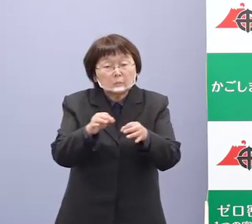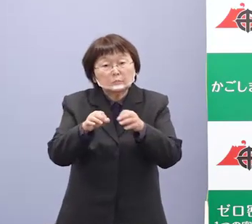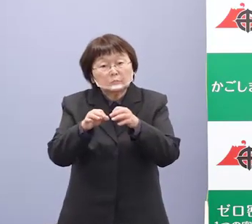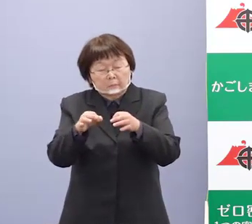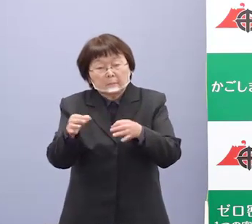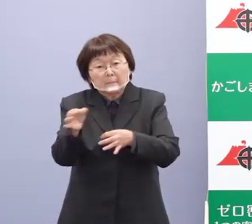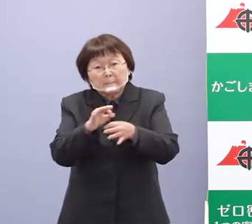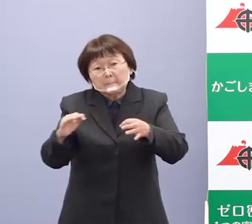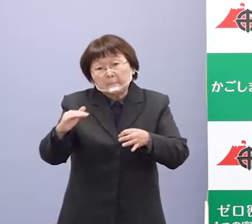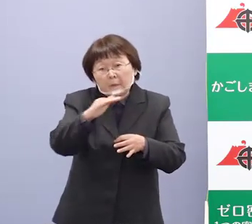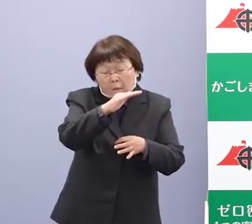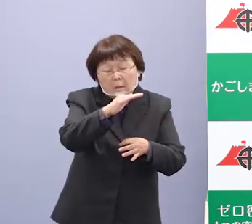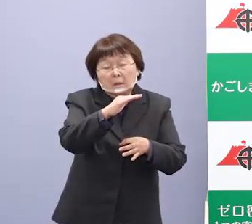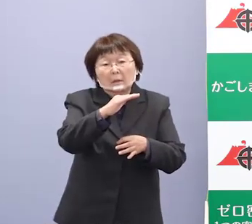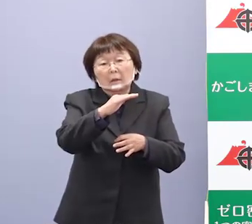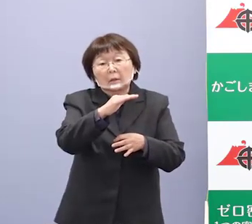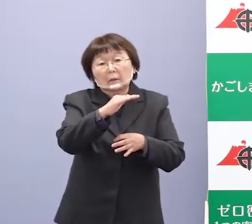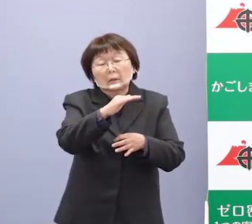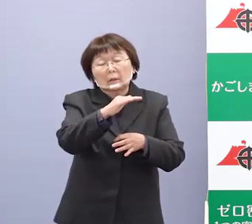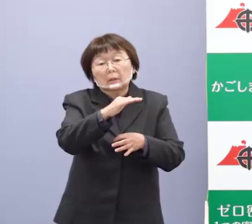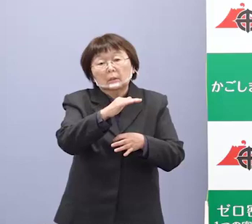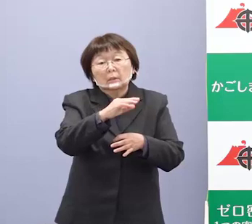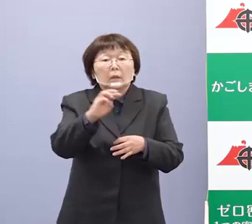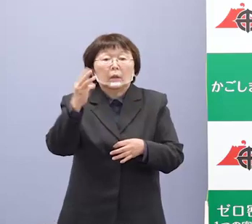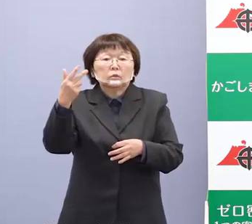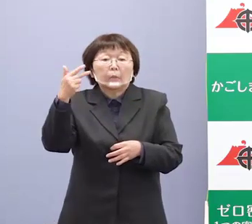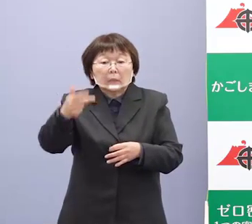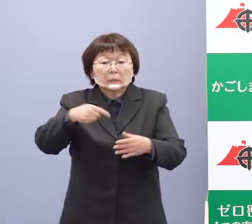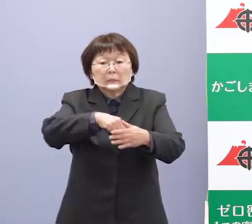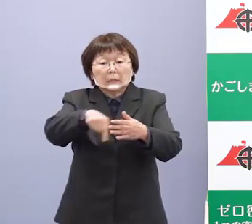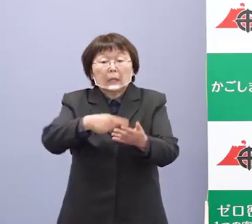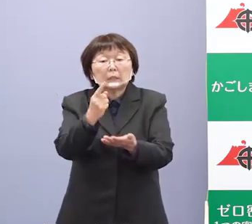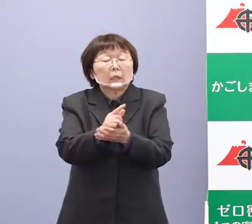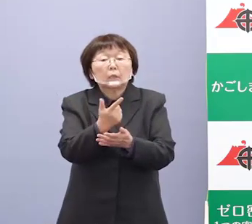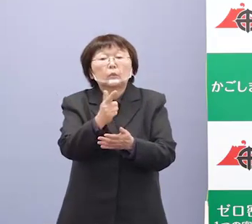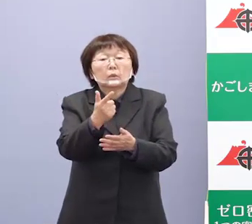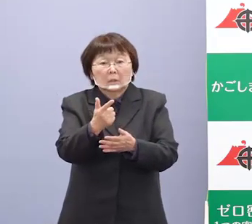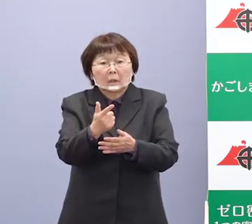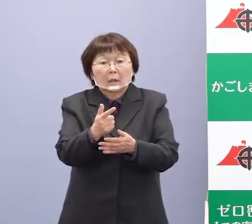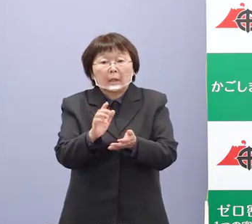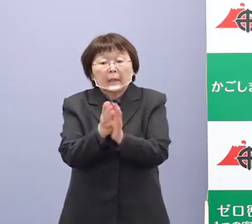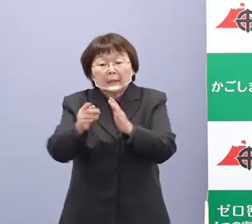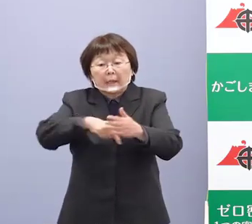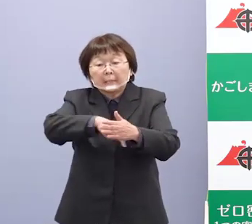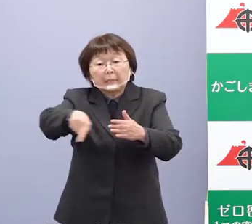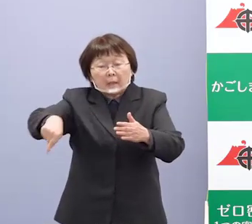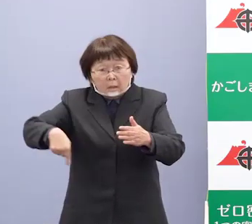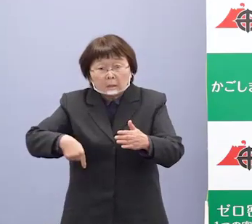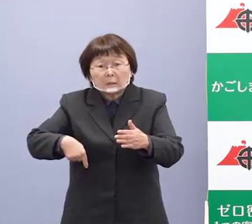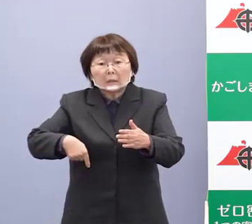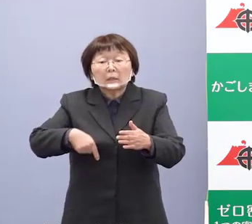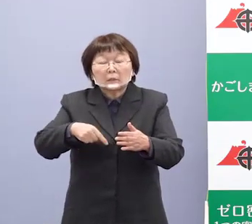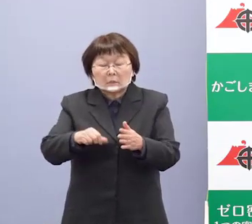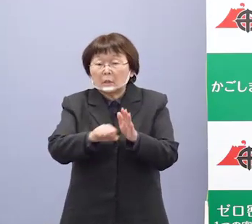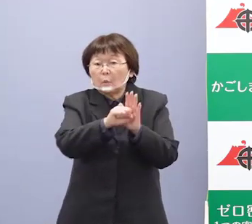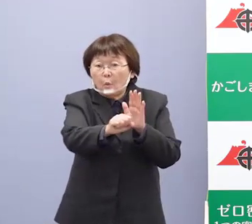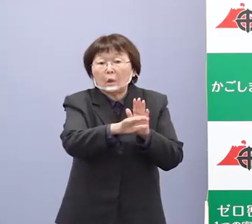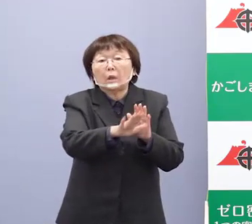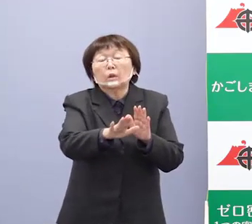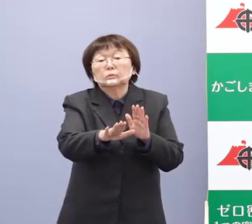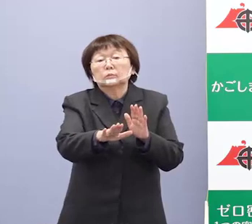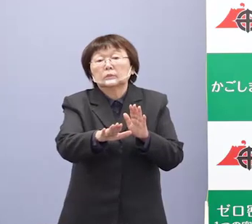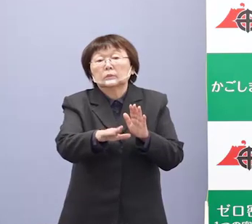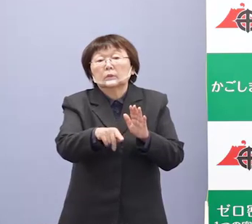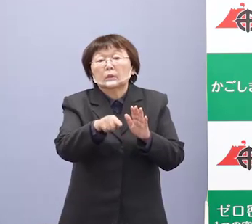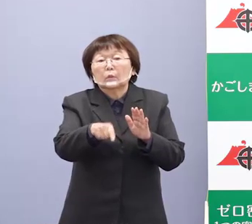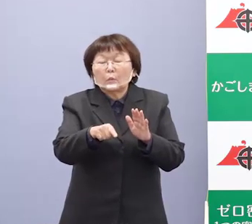シビックプライドの情勢につきましても、鹿児島市内だけではなくて県内全域にもこういった効果がある、こういった